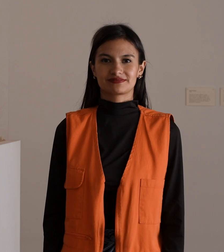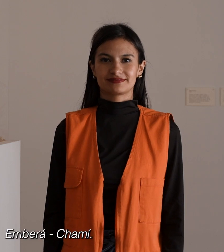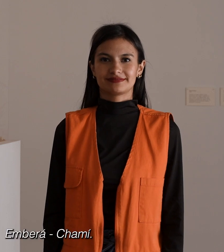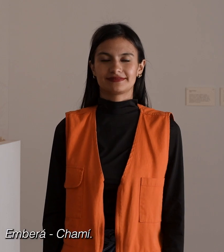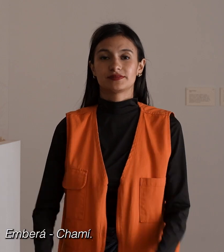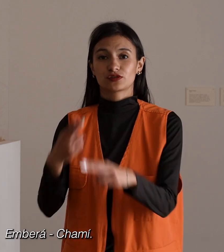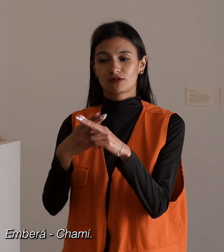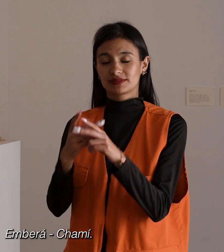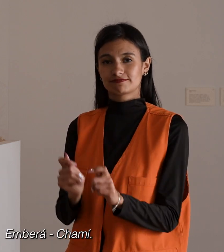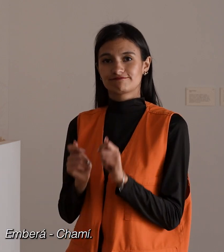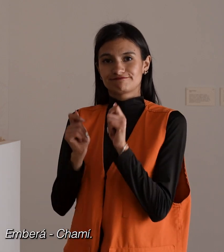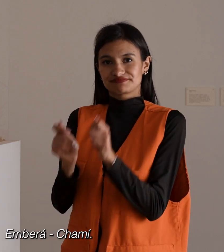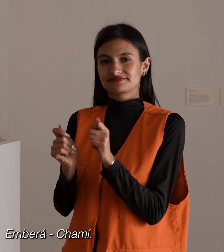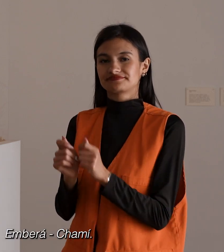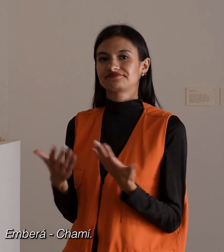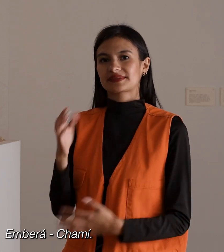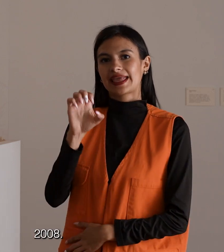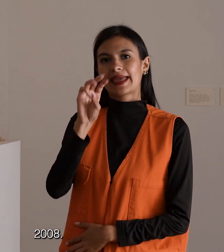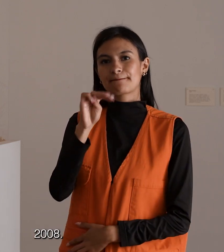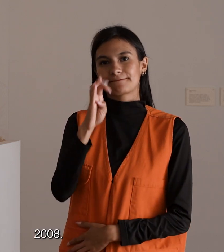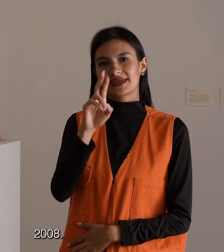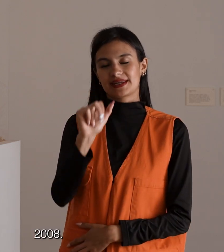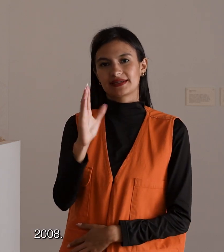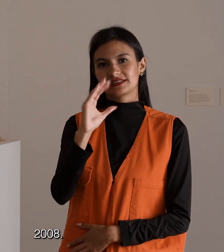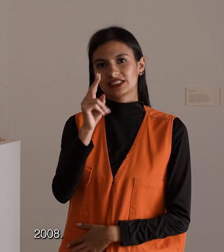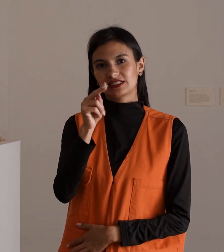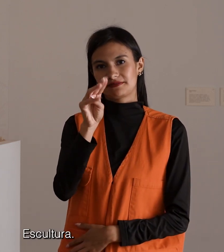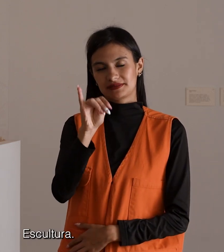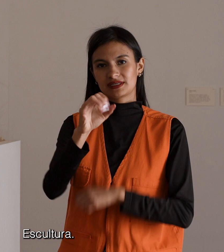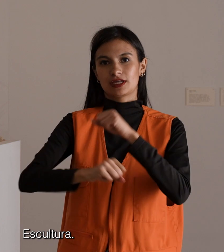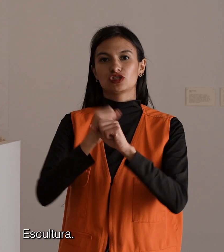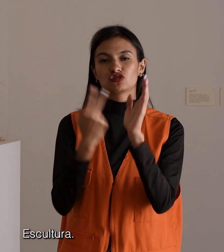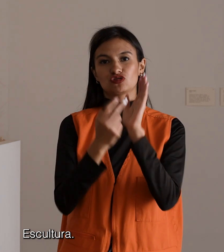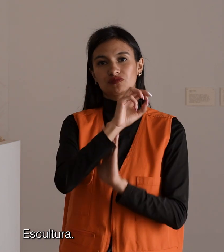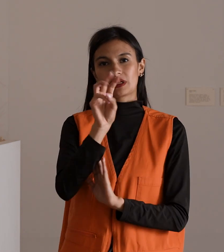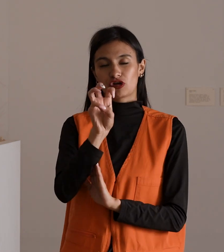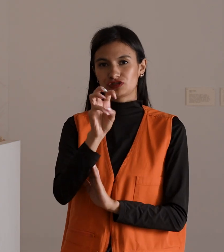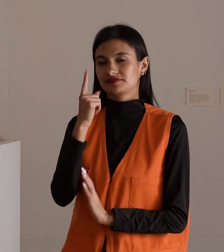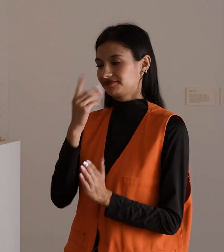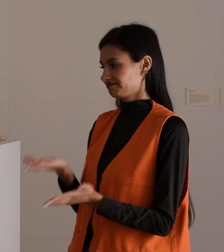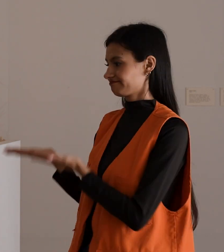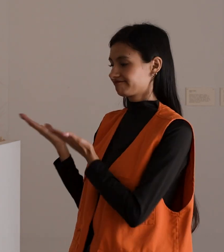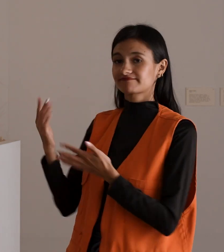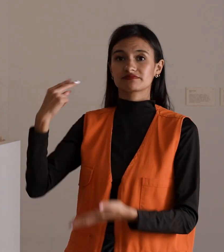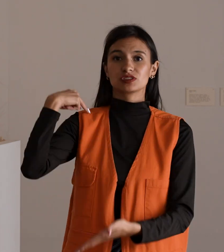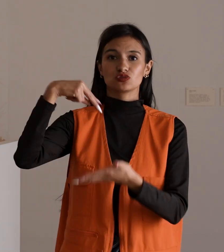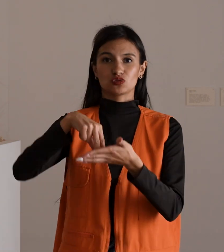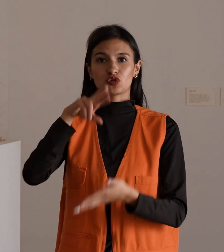obra en berachami 2008 es cultura artista Rosenberg